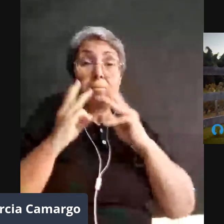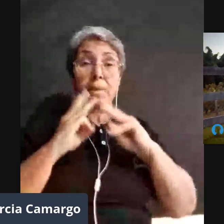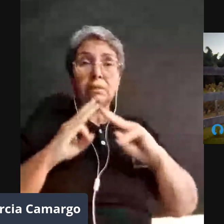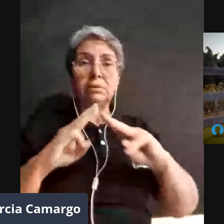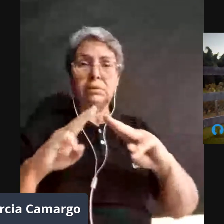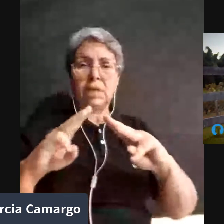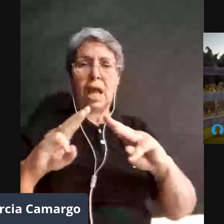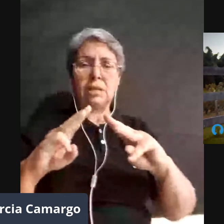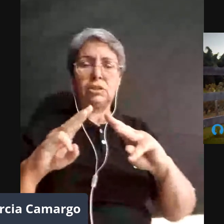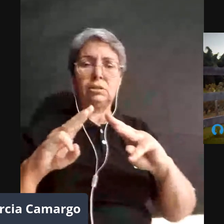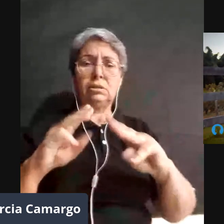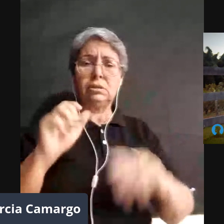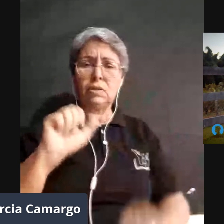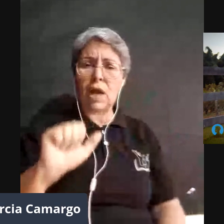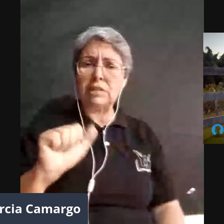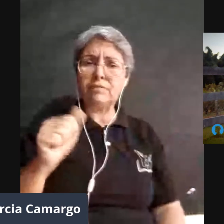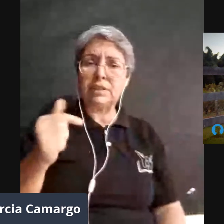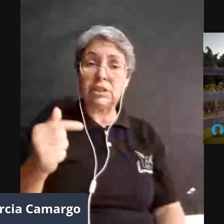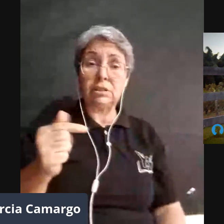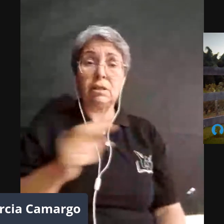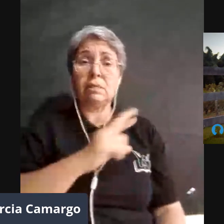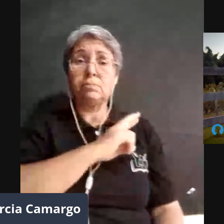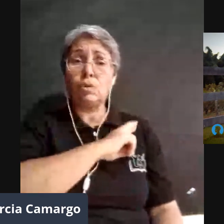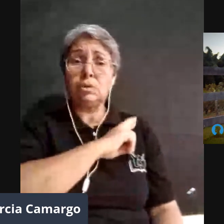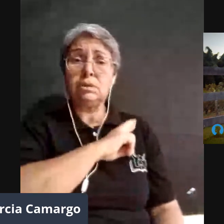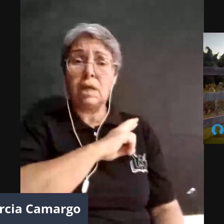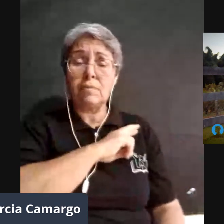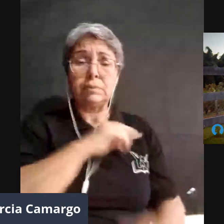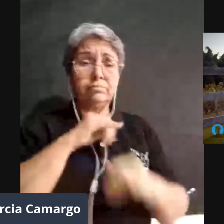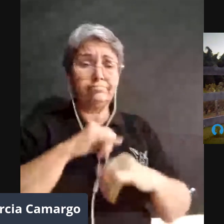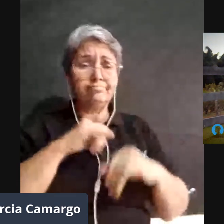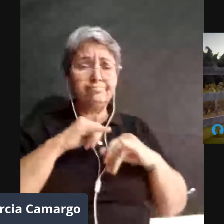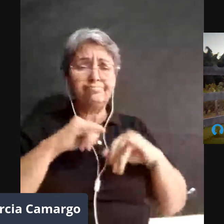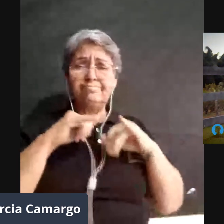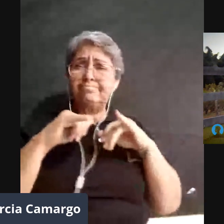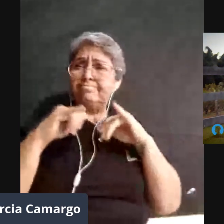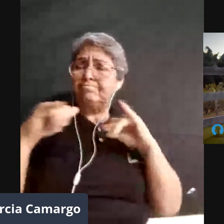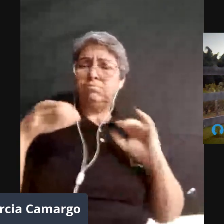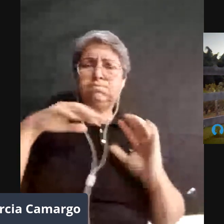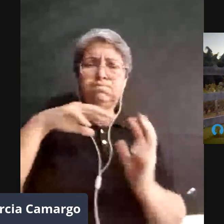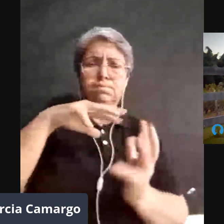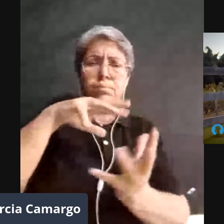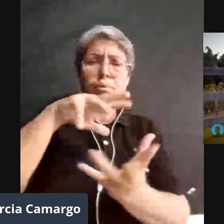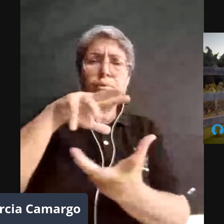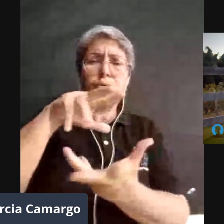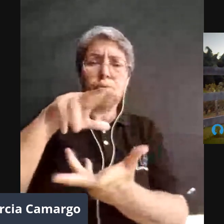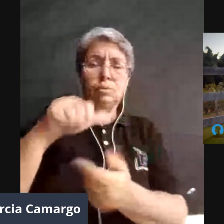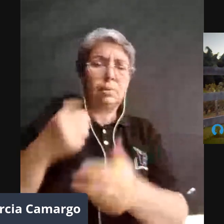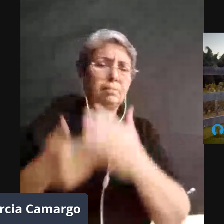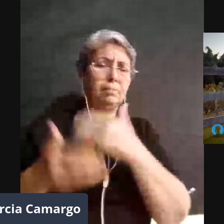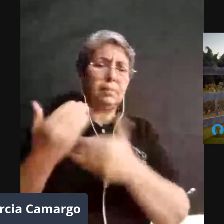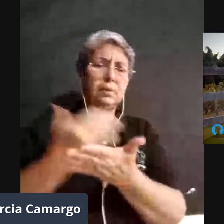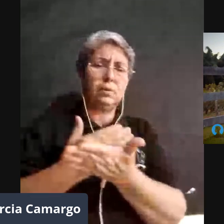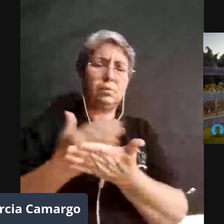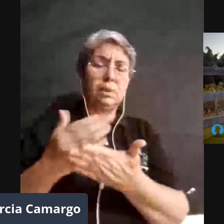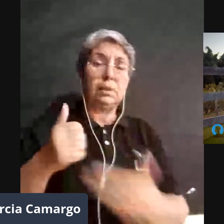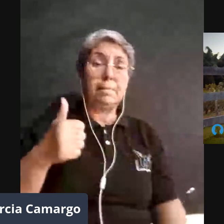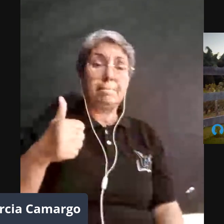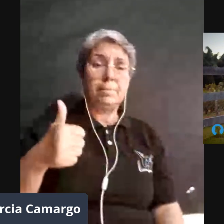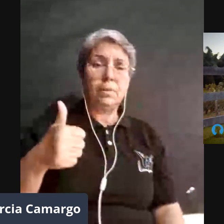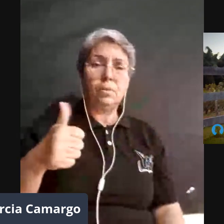aos adventistas do sétimo dia, para anunciar ao mundo, a mensagem que ele enviou lá em 1888,